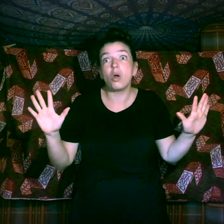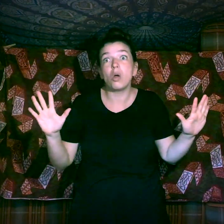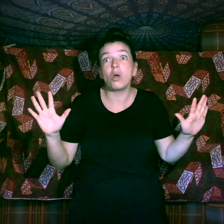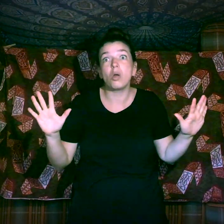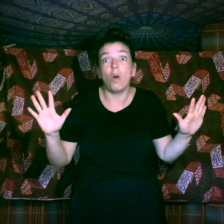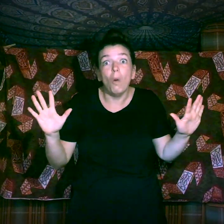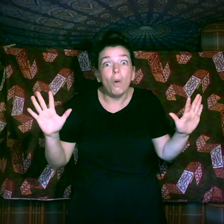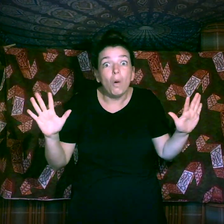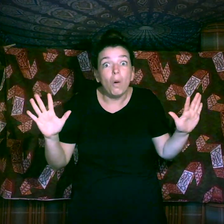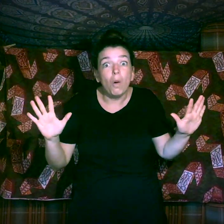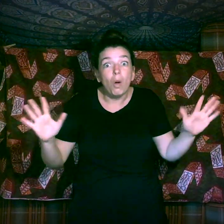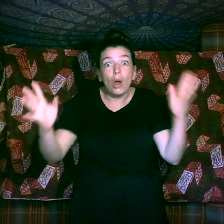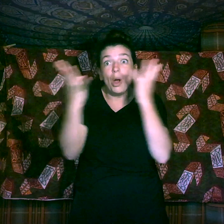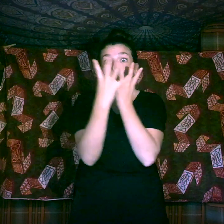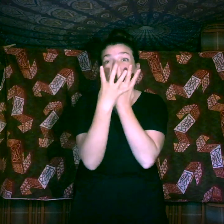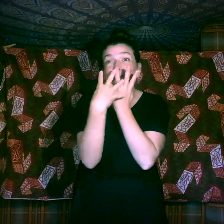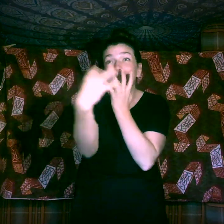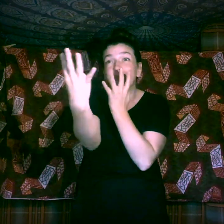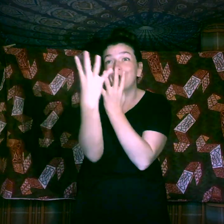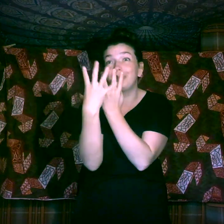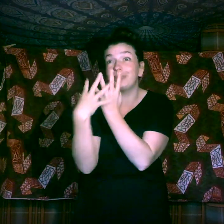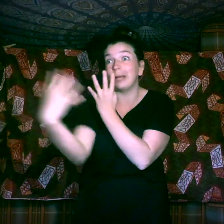Oh, une prairie.